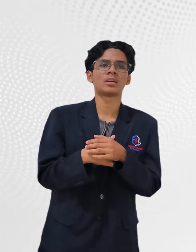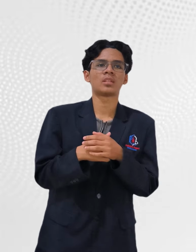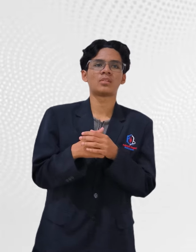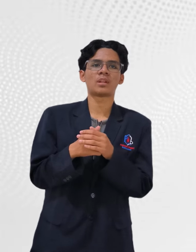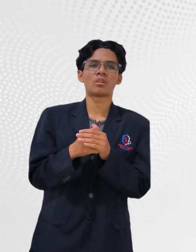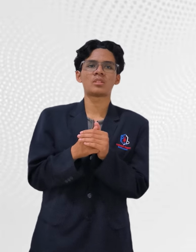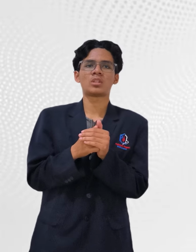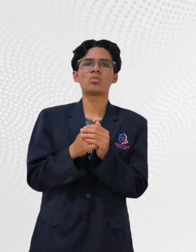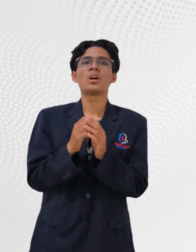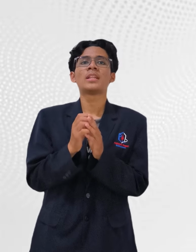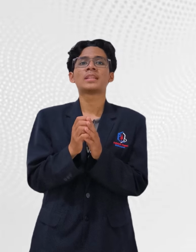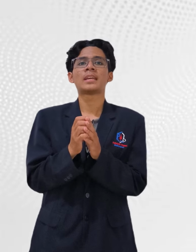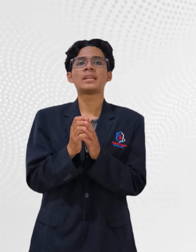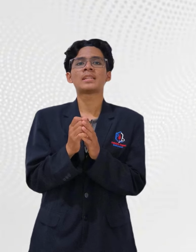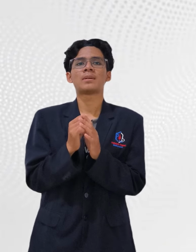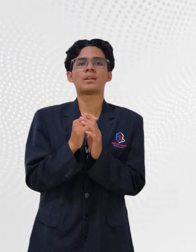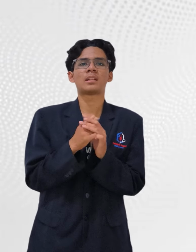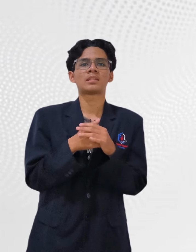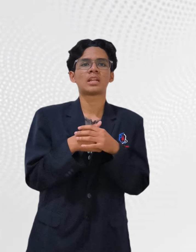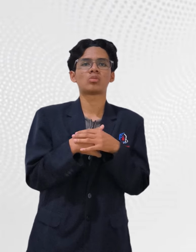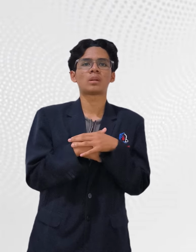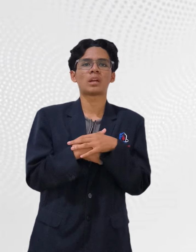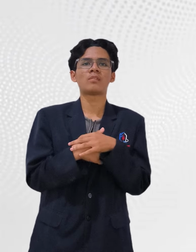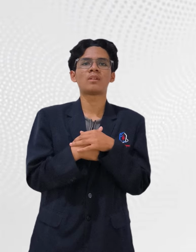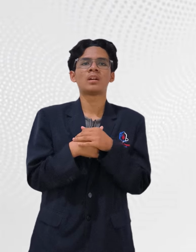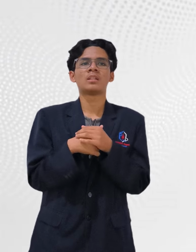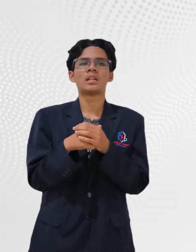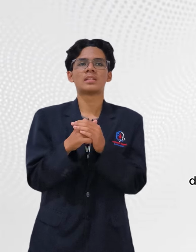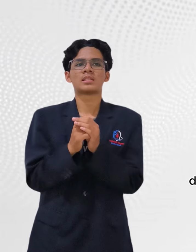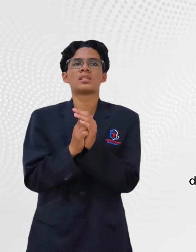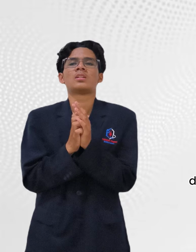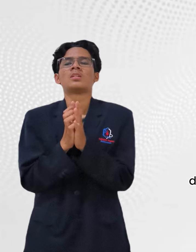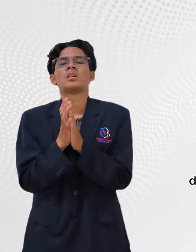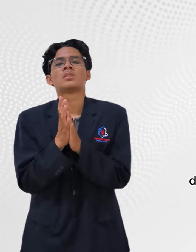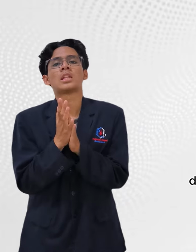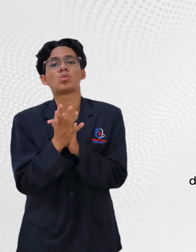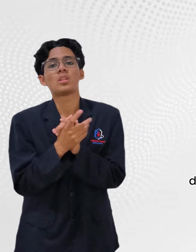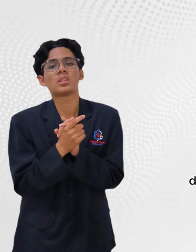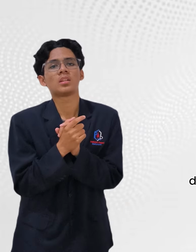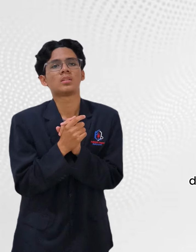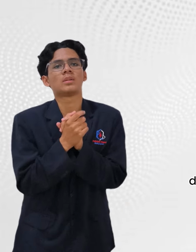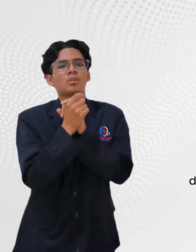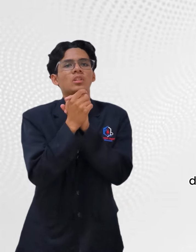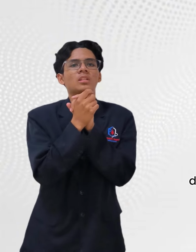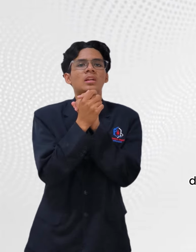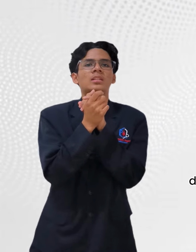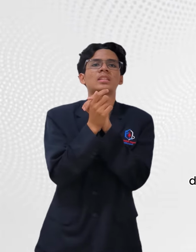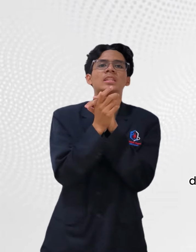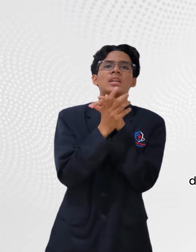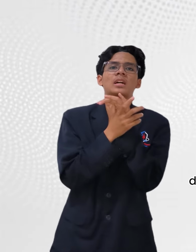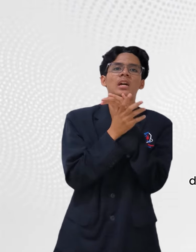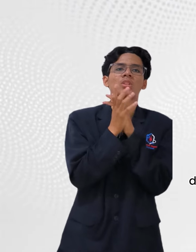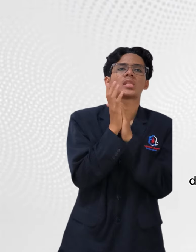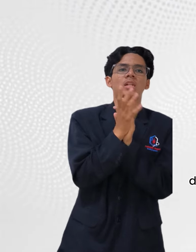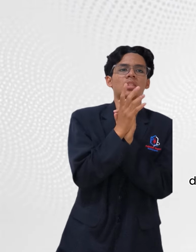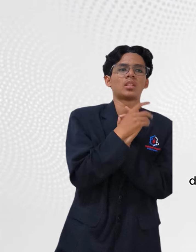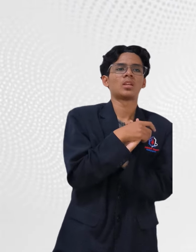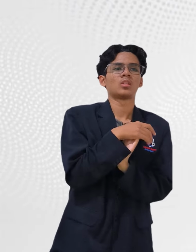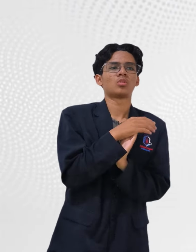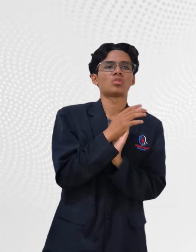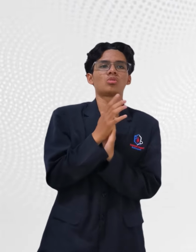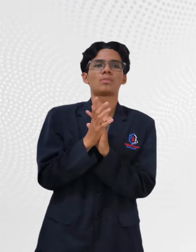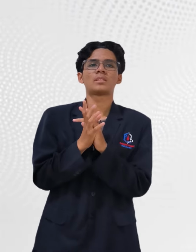rumus kebalikan dari frekuensi, yaitu T sama dengan 1 per F dan satuannya dari periode adalah detik atau